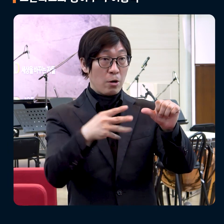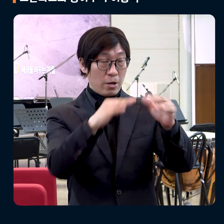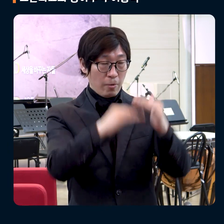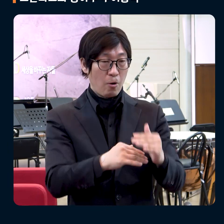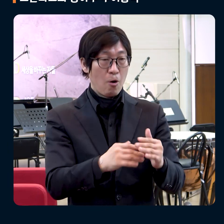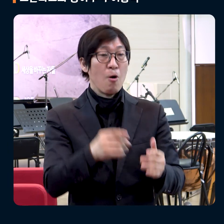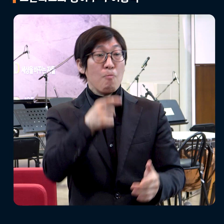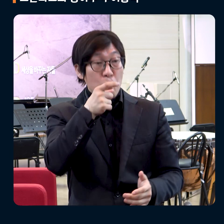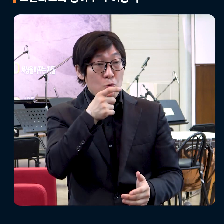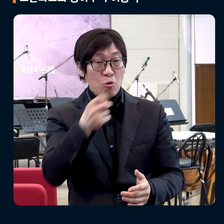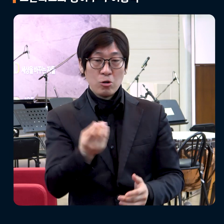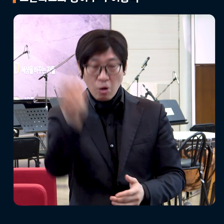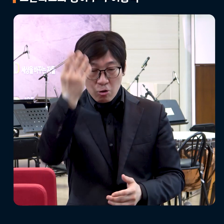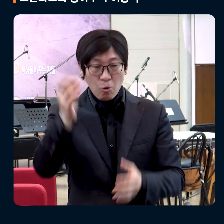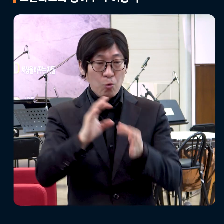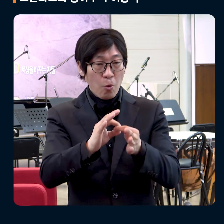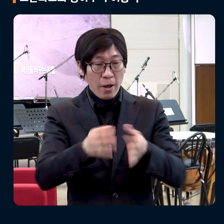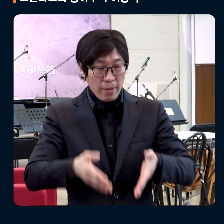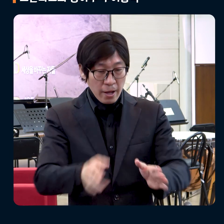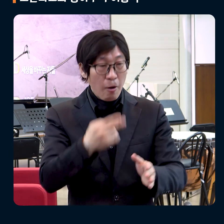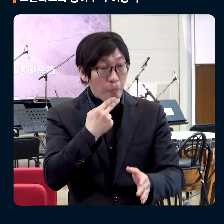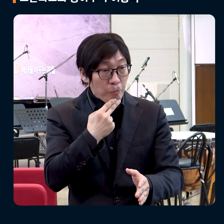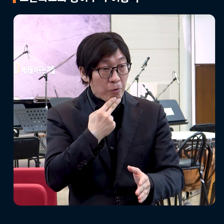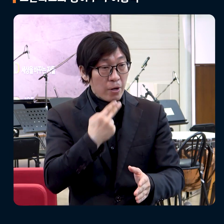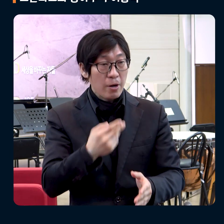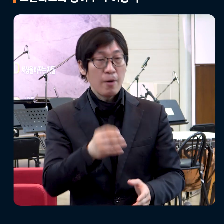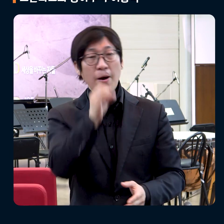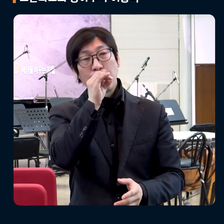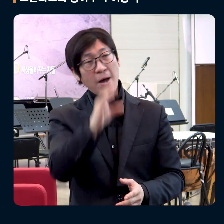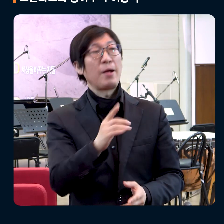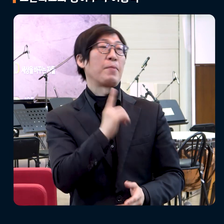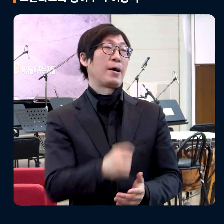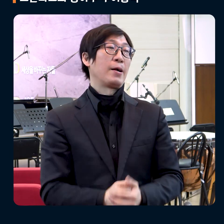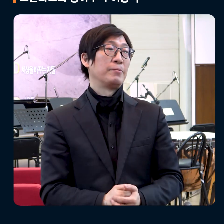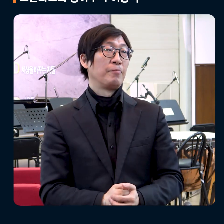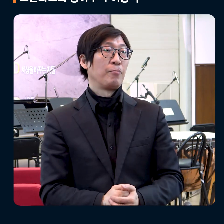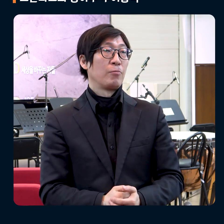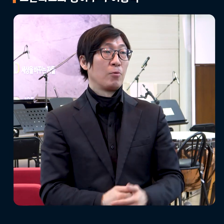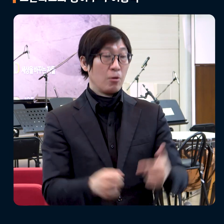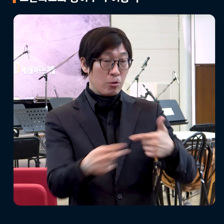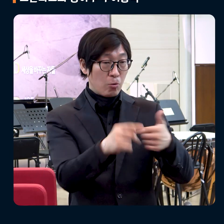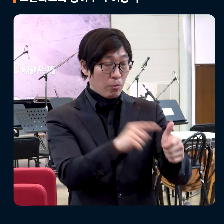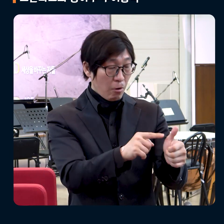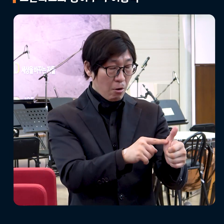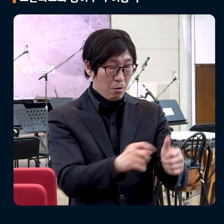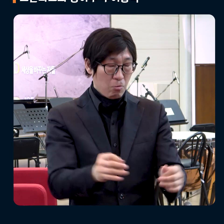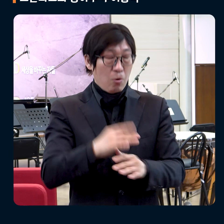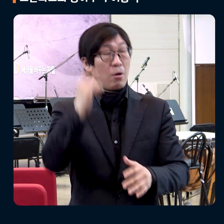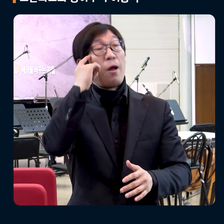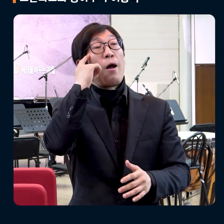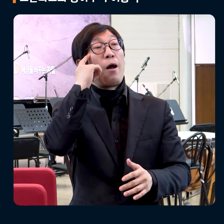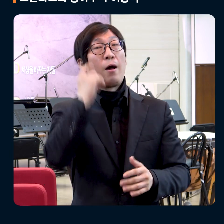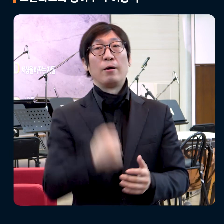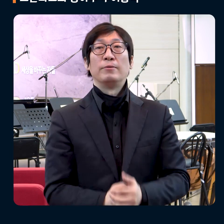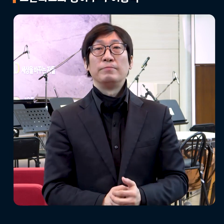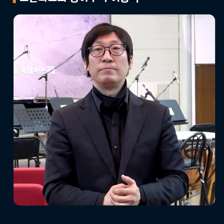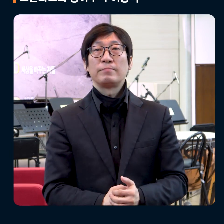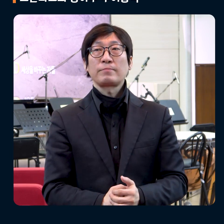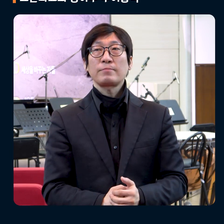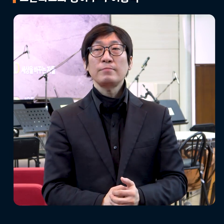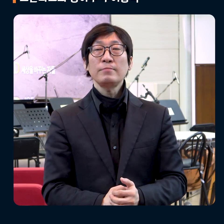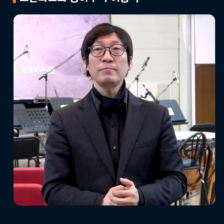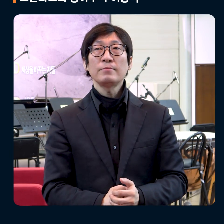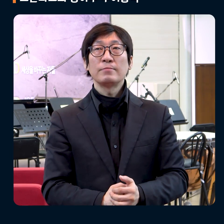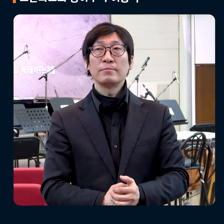나지 않으면 이게 불가능하다 이렇게 얘기했습니다. 그러니까 니고데모가 굉장히 놀랍게 생각하는 거지요.